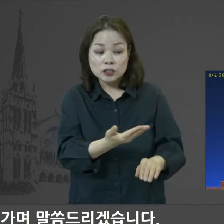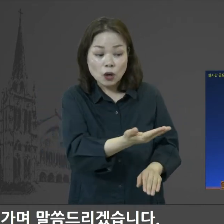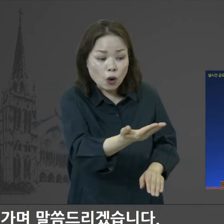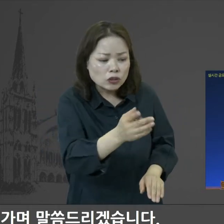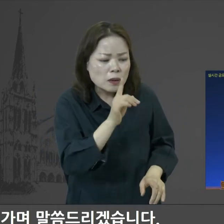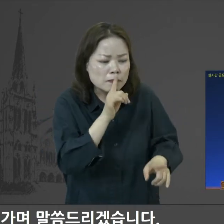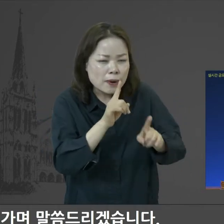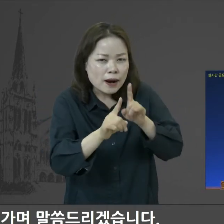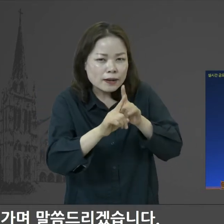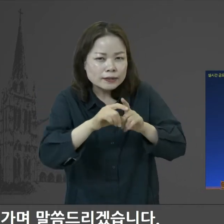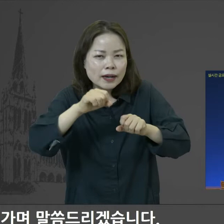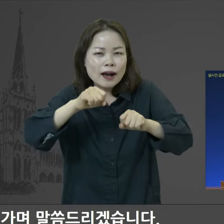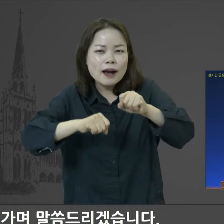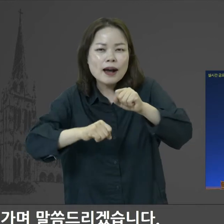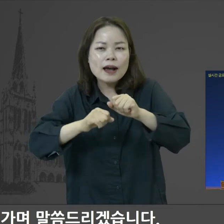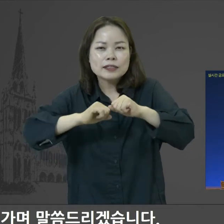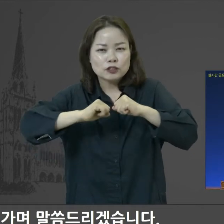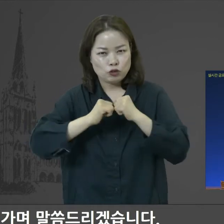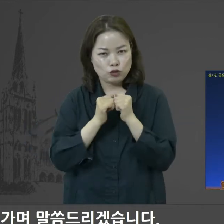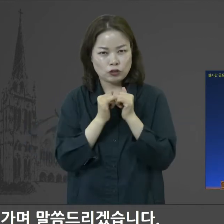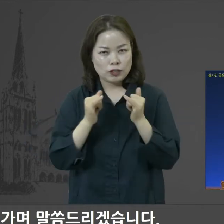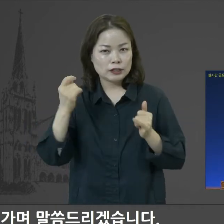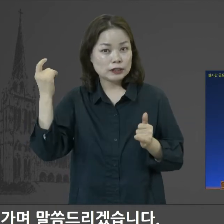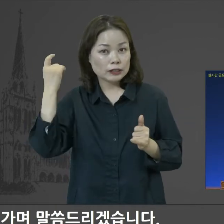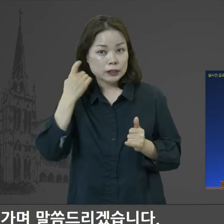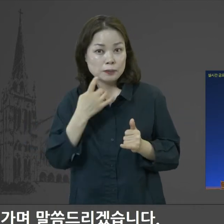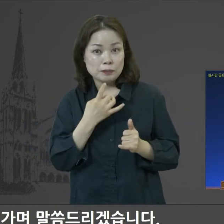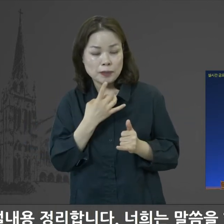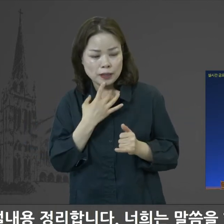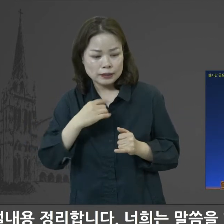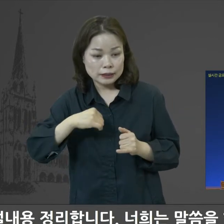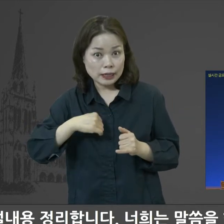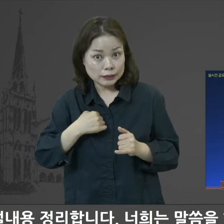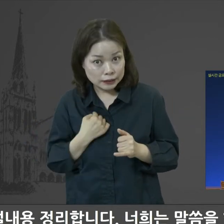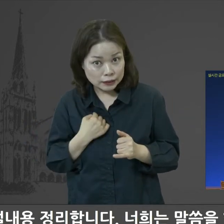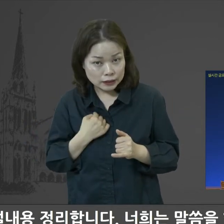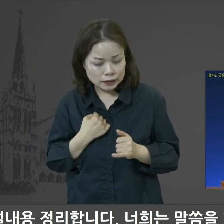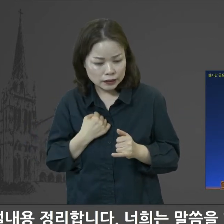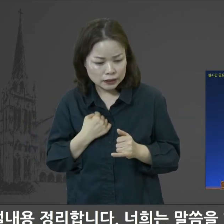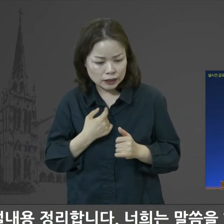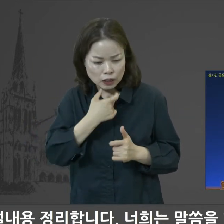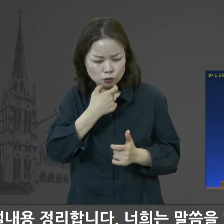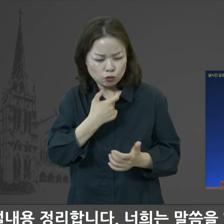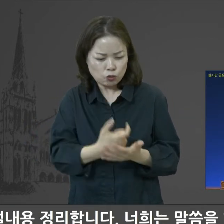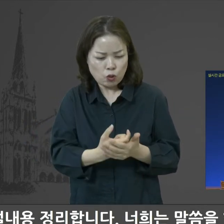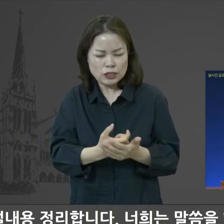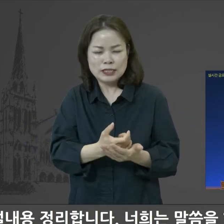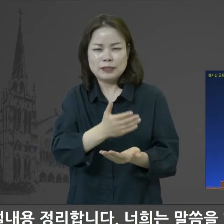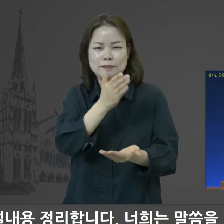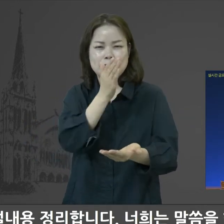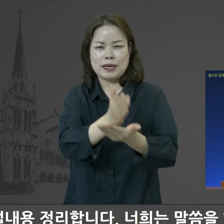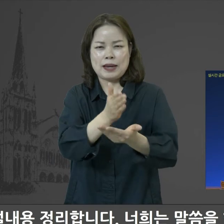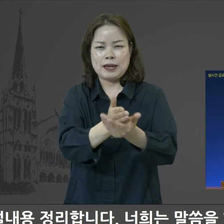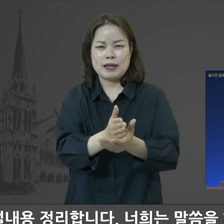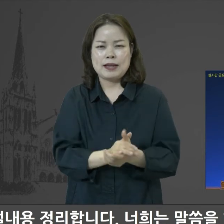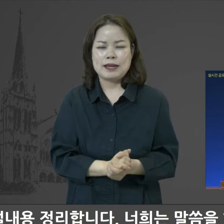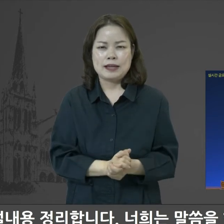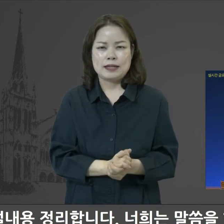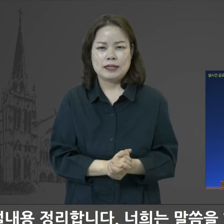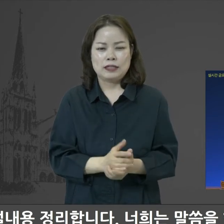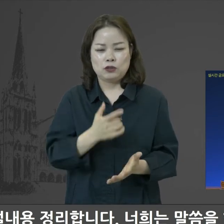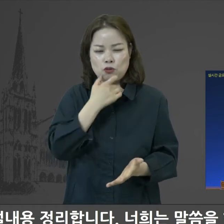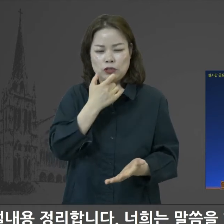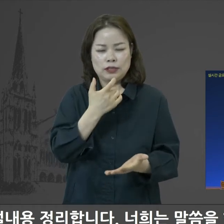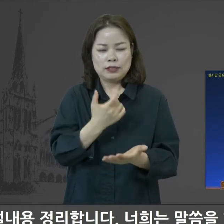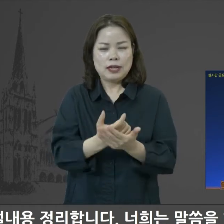너희는 말씀을 행하는 자가 되고 듣기만 하여 자신을 속이는 자가 되지 말라. 속이는 자가